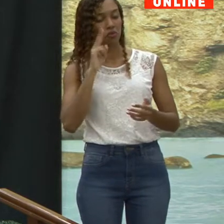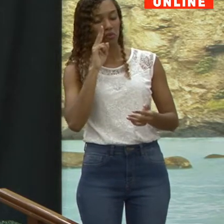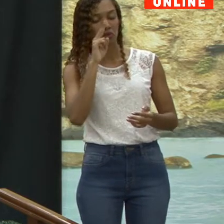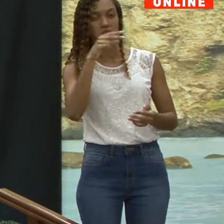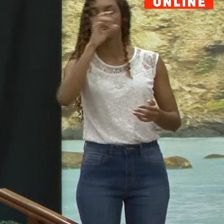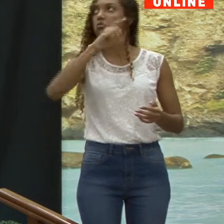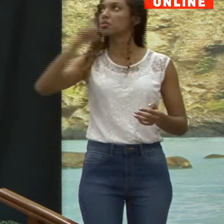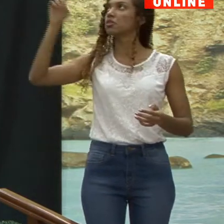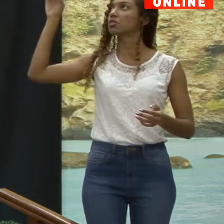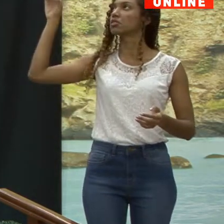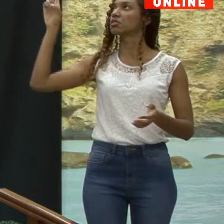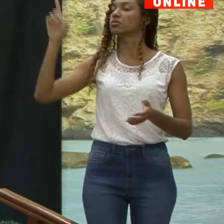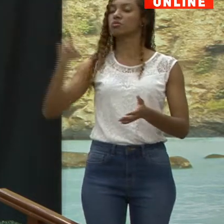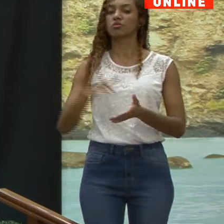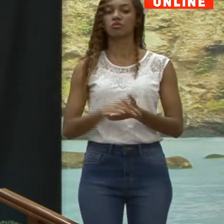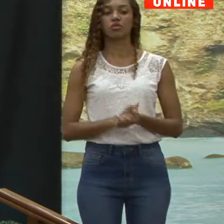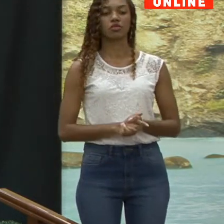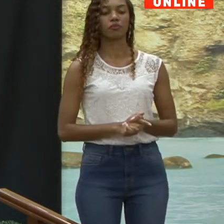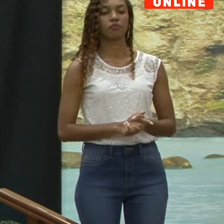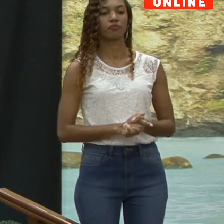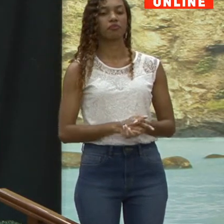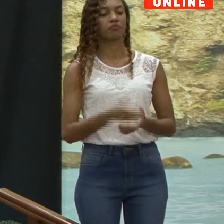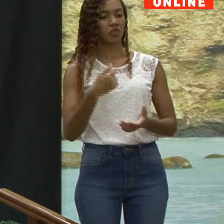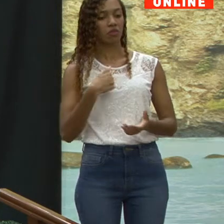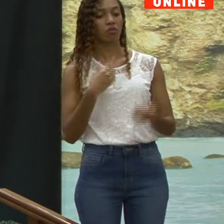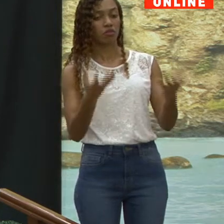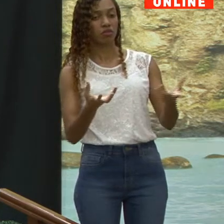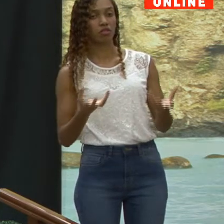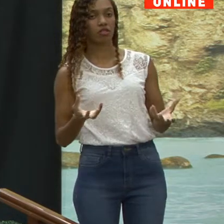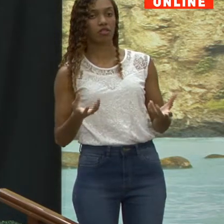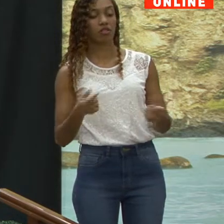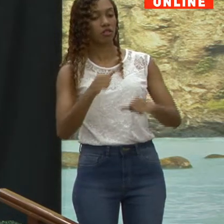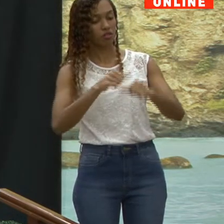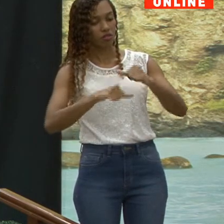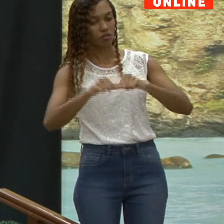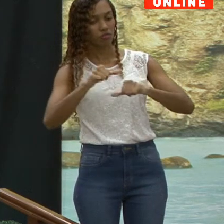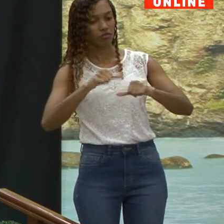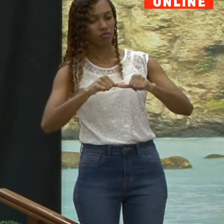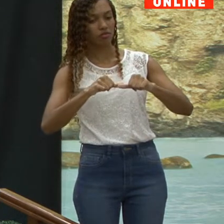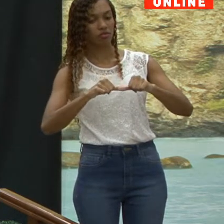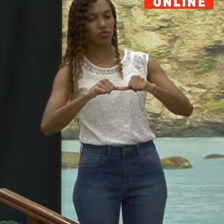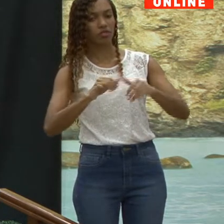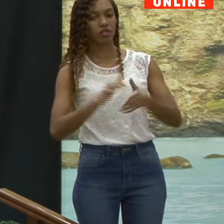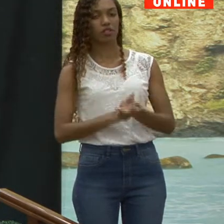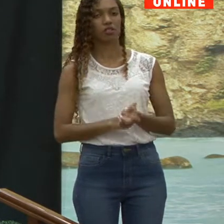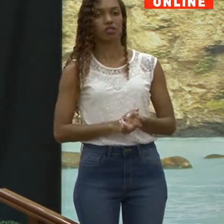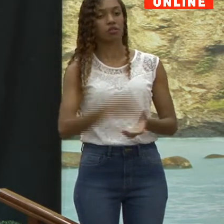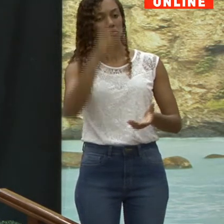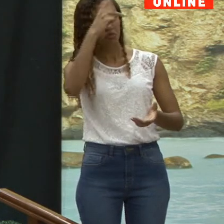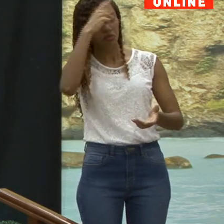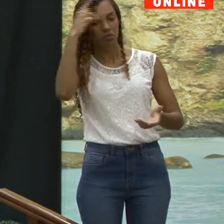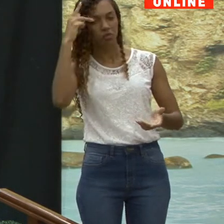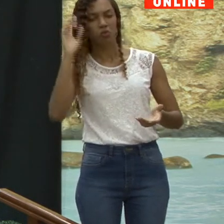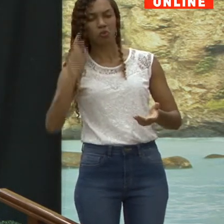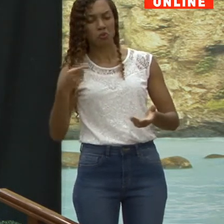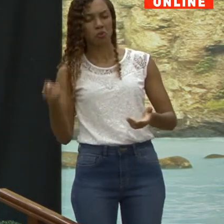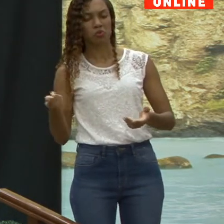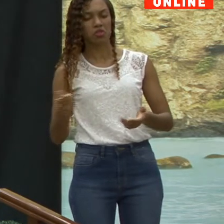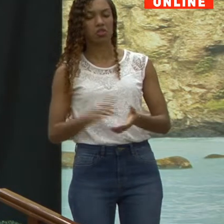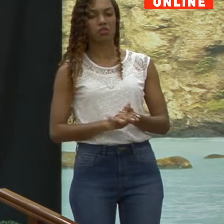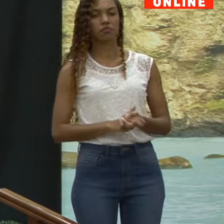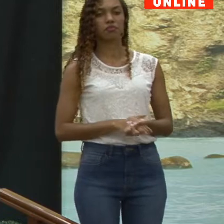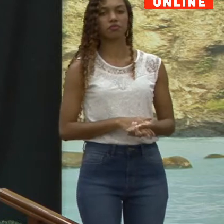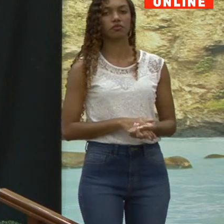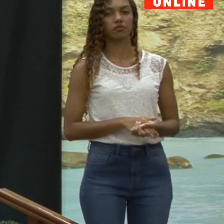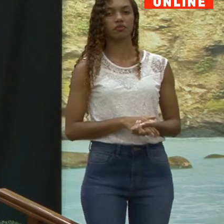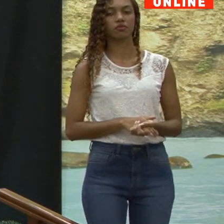Deus. Eu queria mudar agora para um outro personagem, mas falando a mesma coisa. Atitude